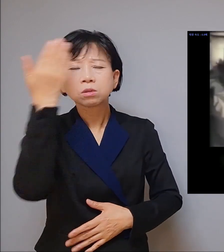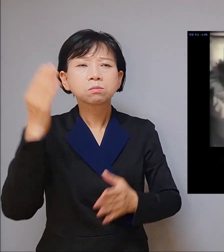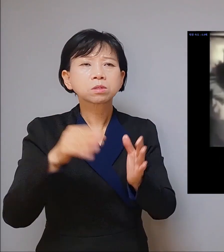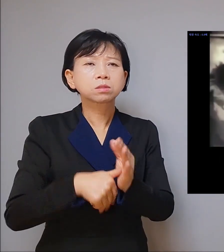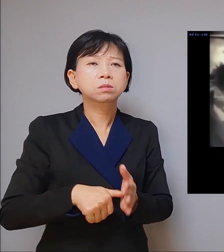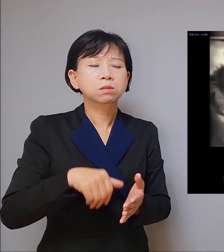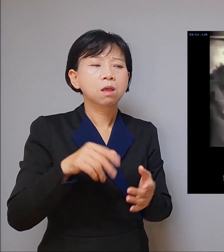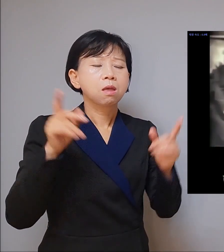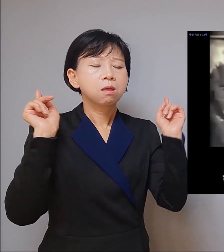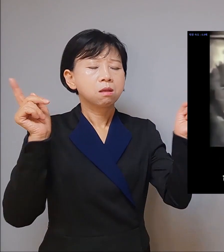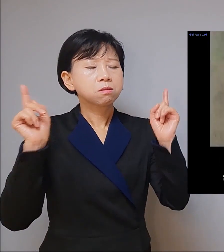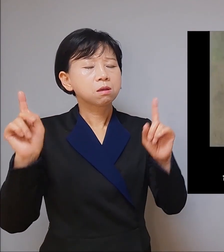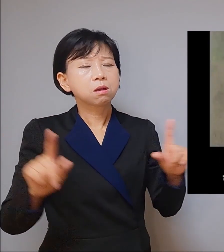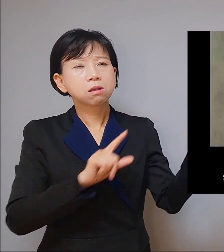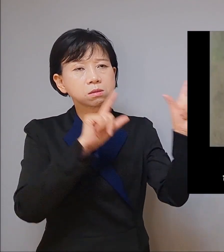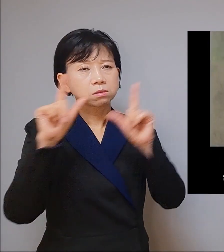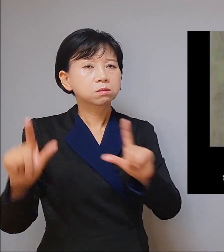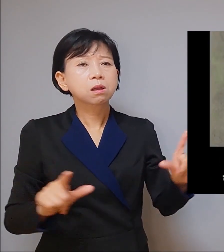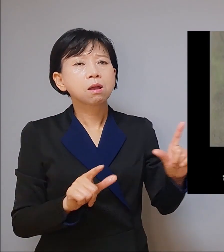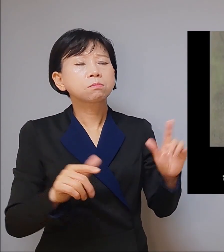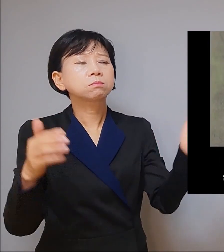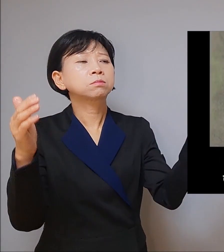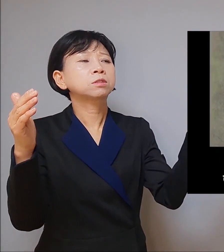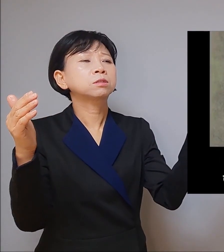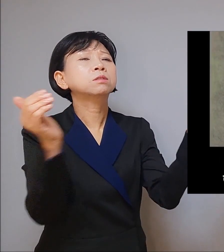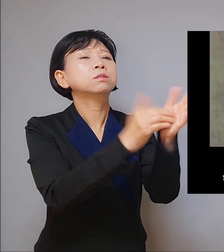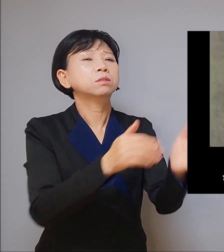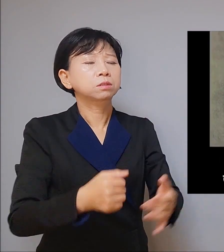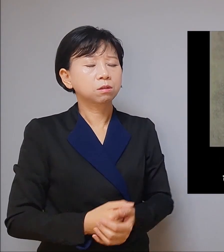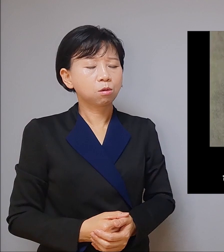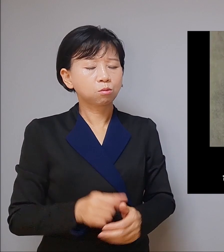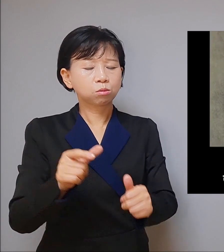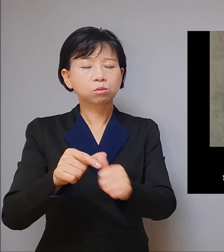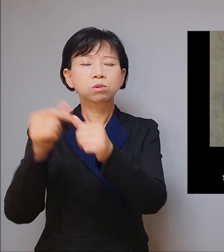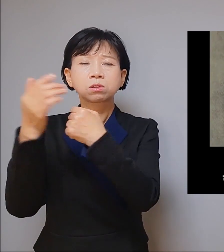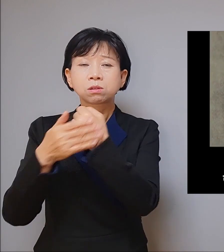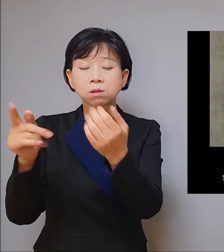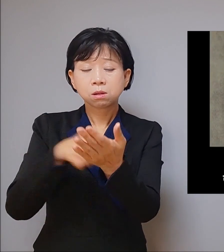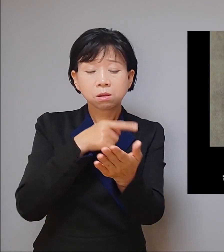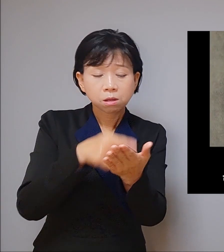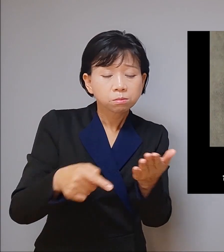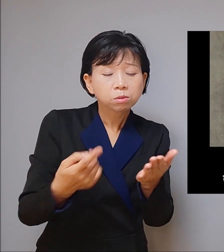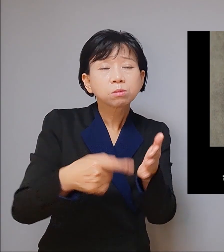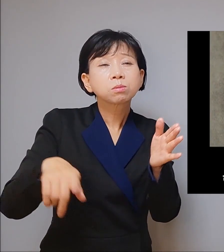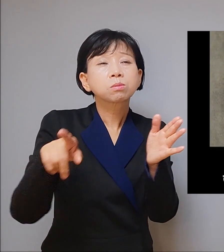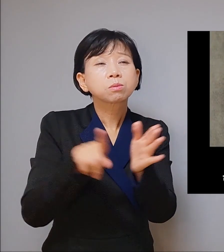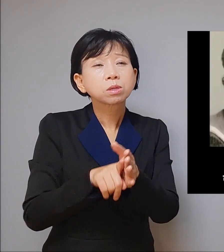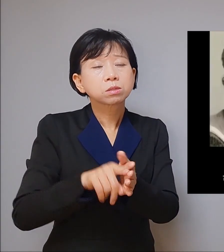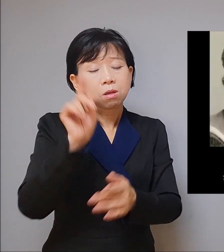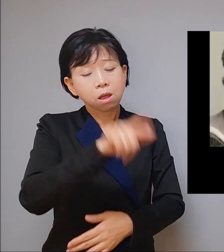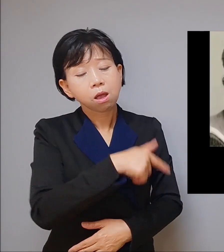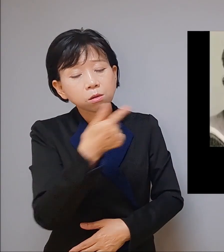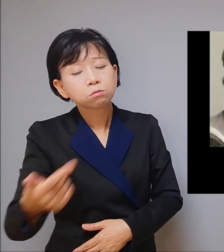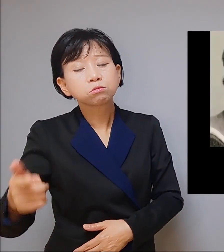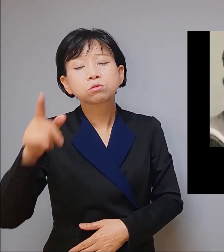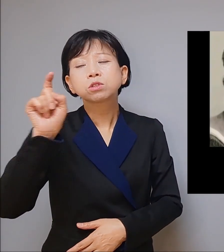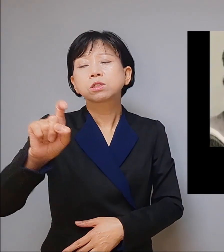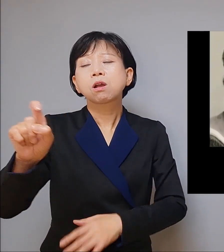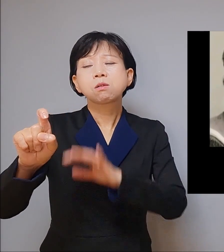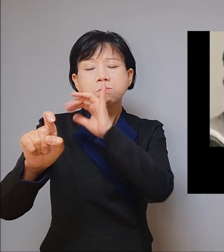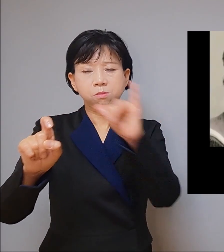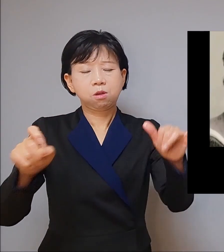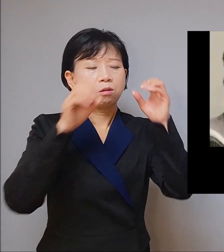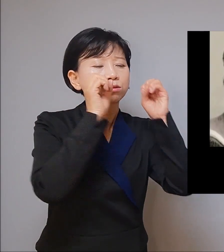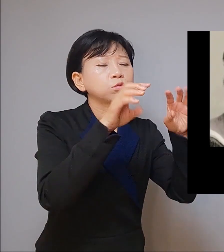방탕한 해병 생활을 정리하고 예수님을 영접한 제노는 구원의 은혜를 갚기 위해 하루 10명에게 전도하리라